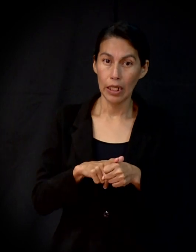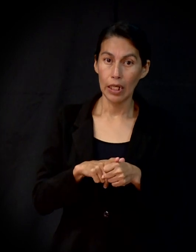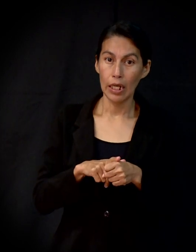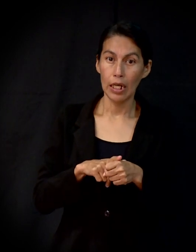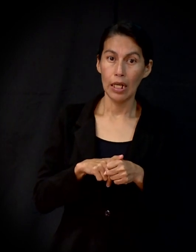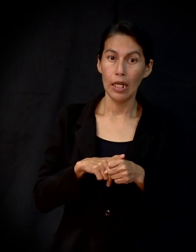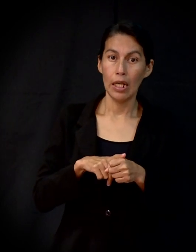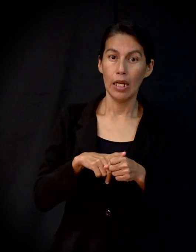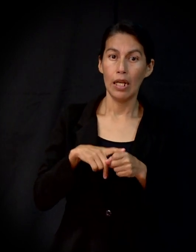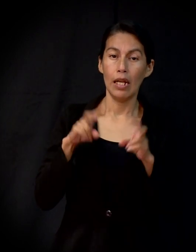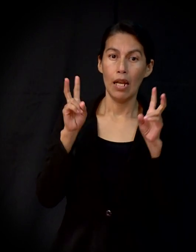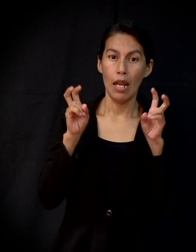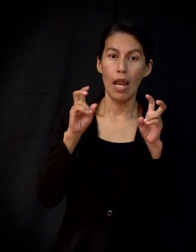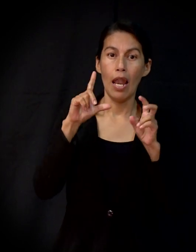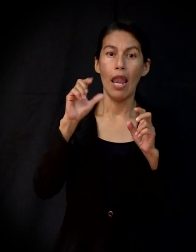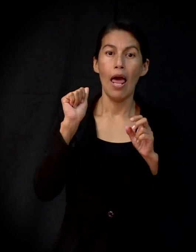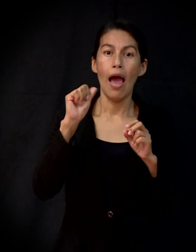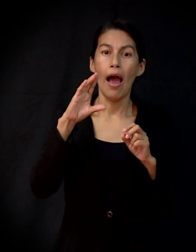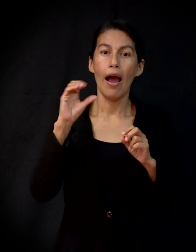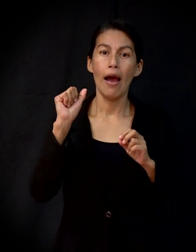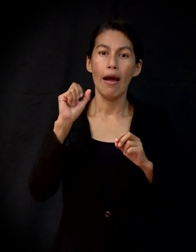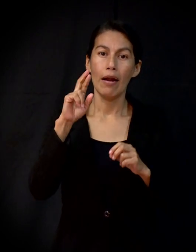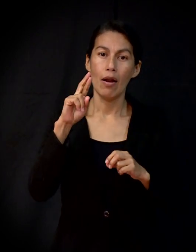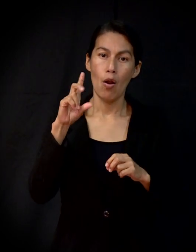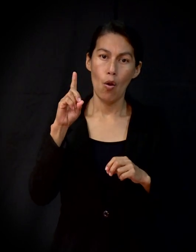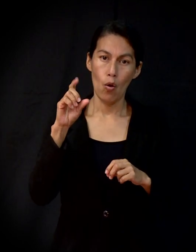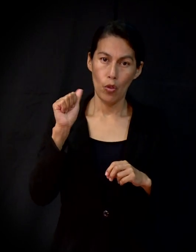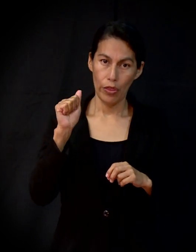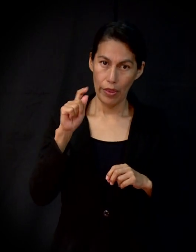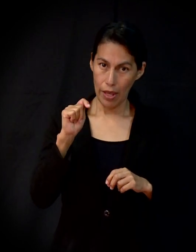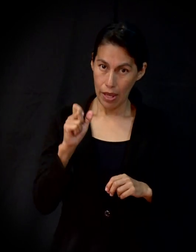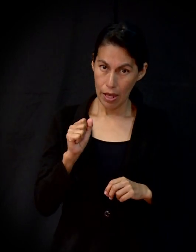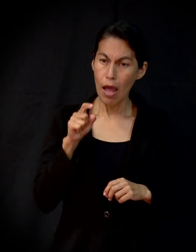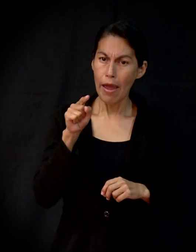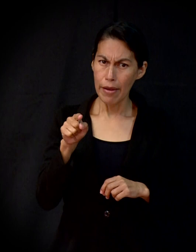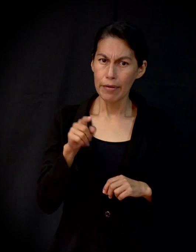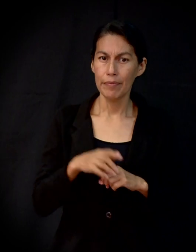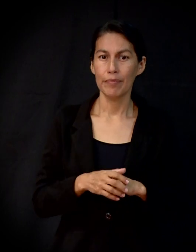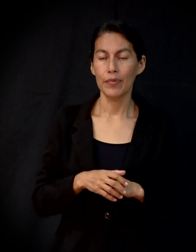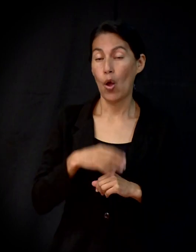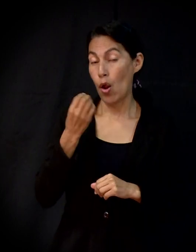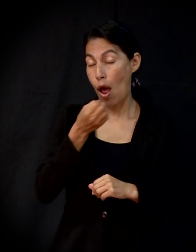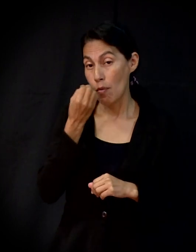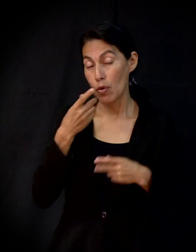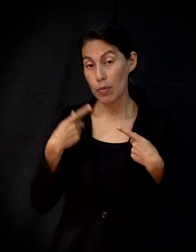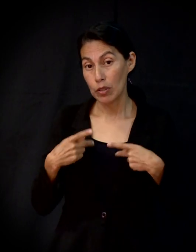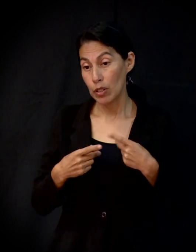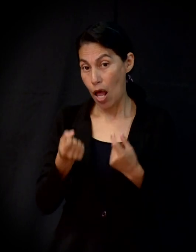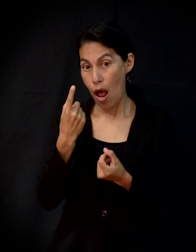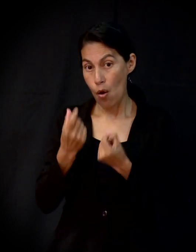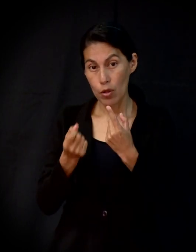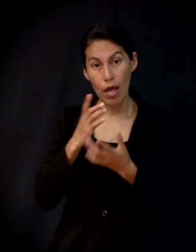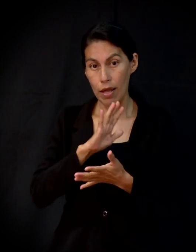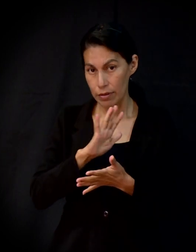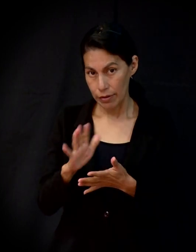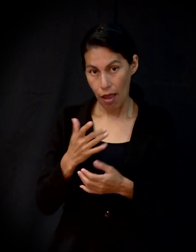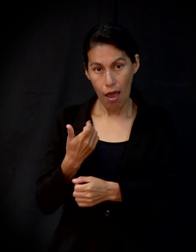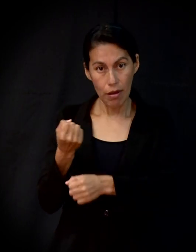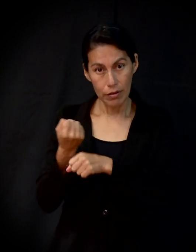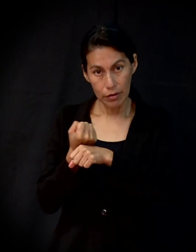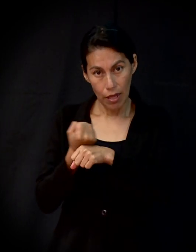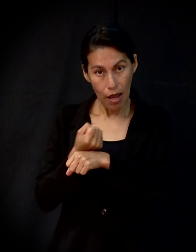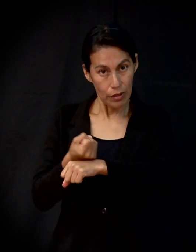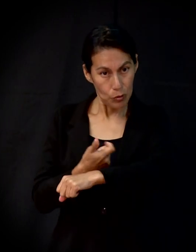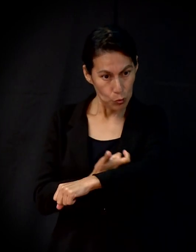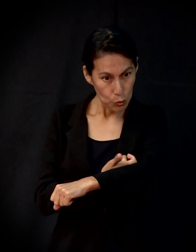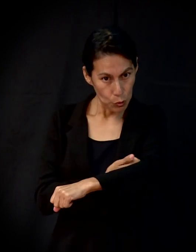al laboratorio clínico. Y oramos por aquellos que ya han decidido donar sangre para Carolina,